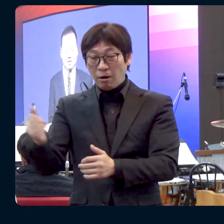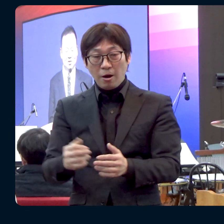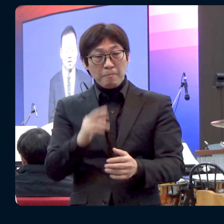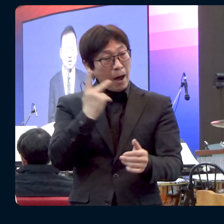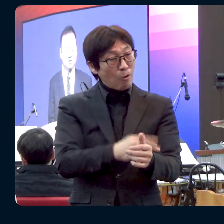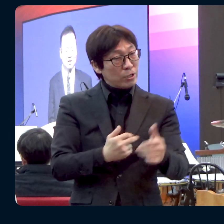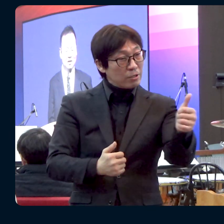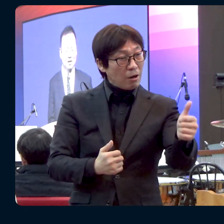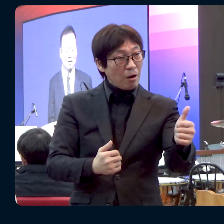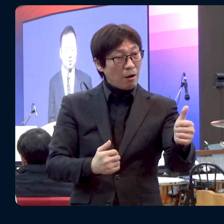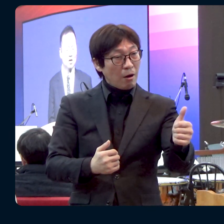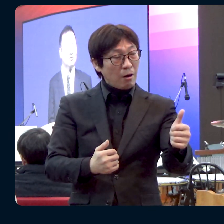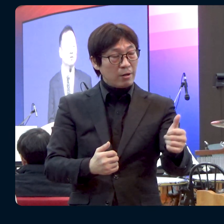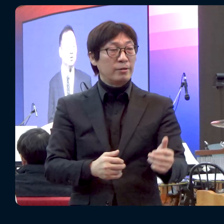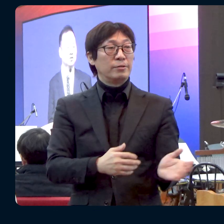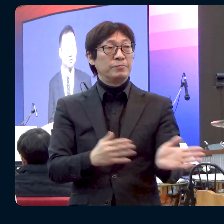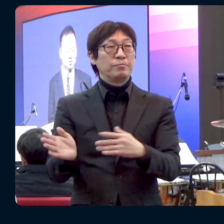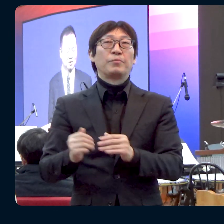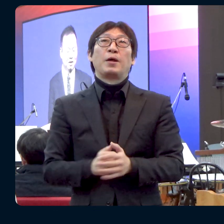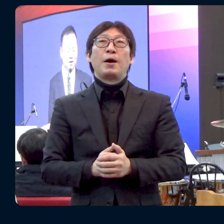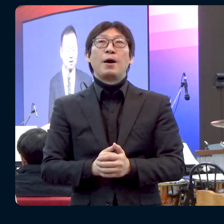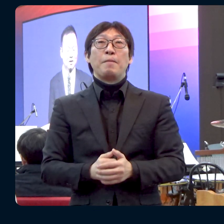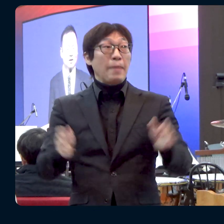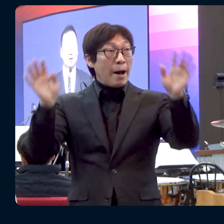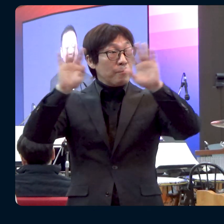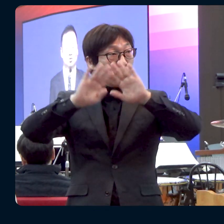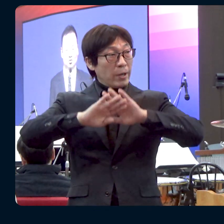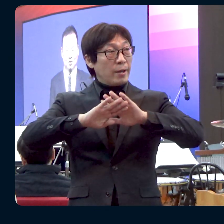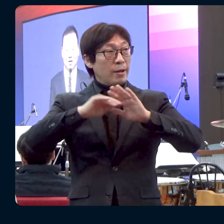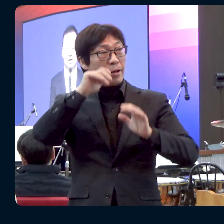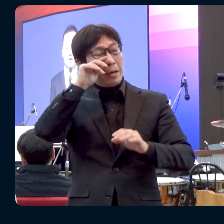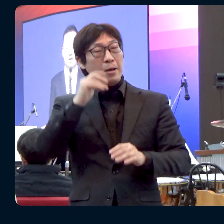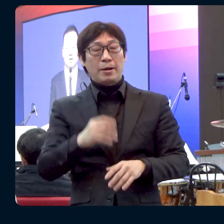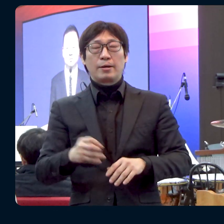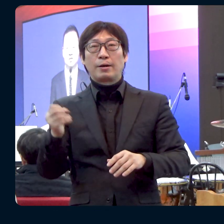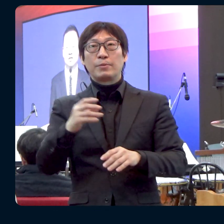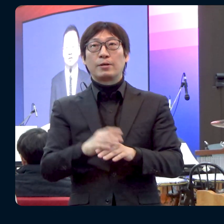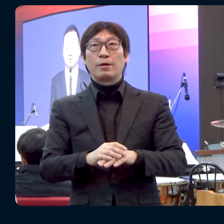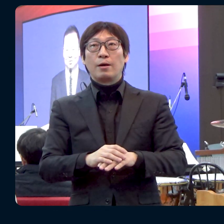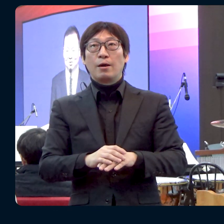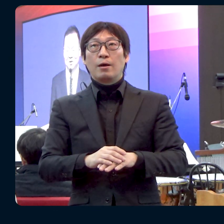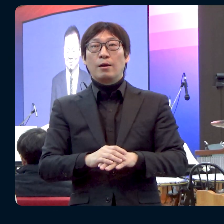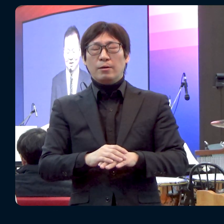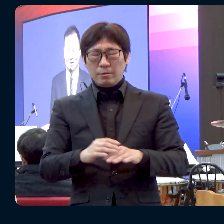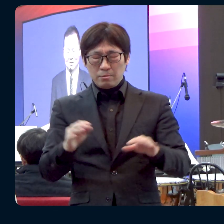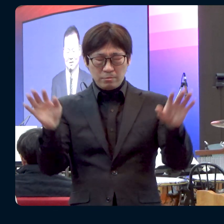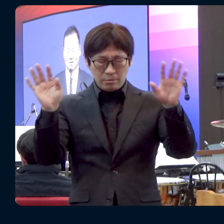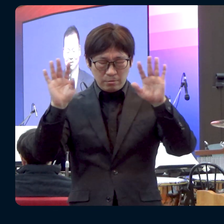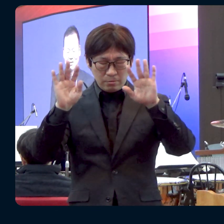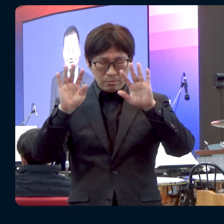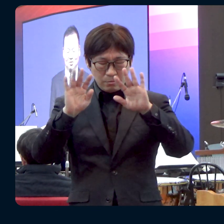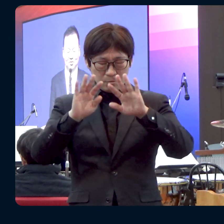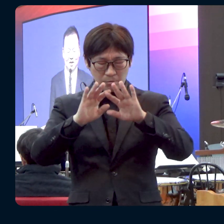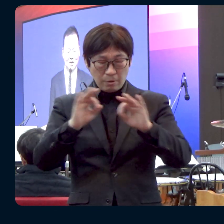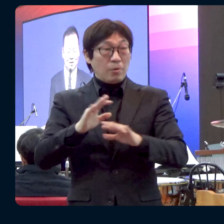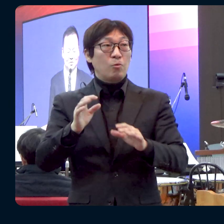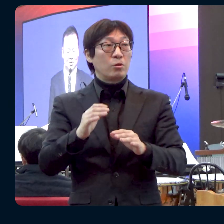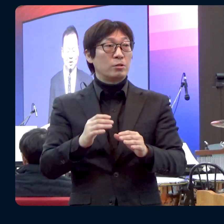되었습니다. 자정 가까운 시간에 감옥에 울려 퍼지는 소리에 모두가 깜짝